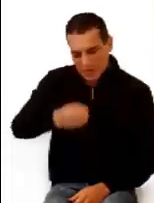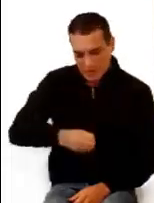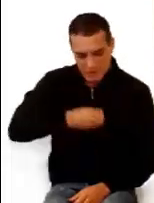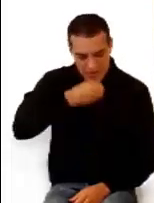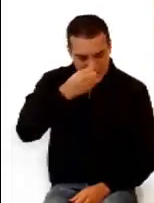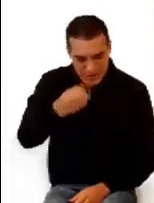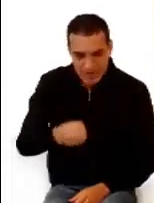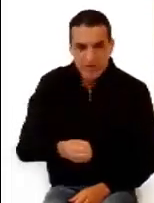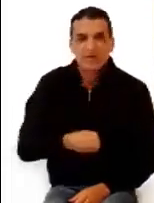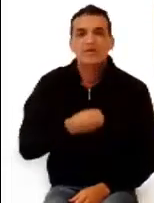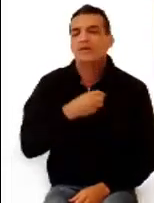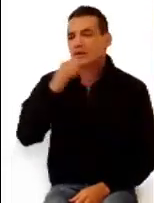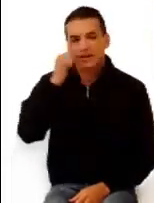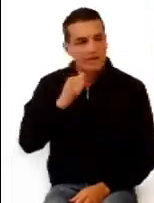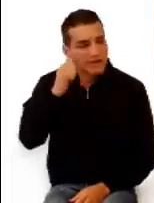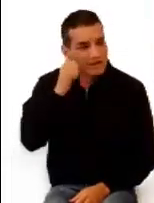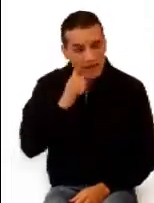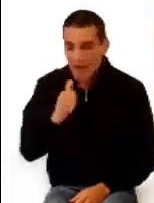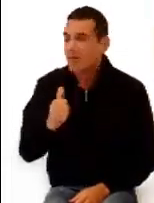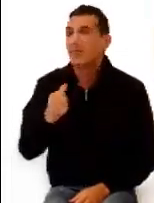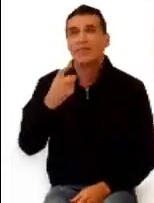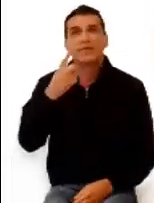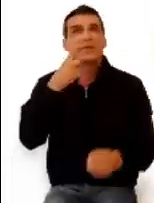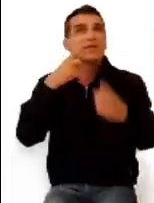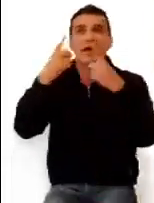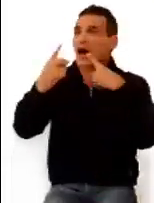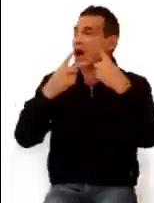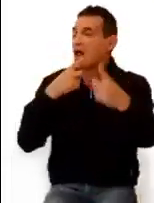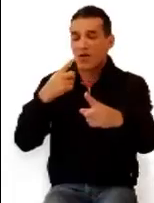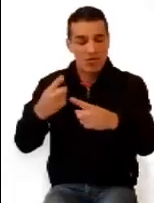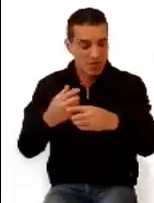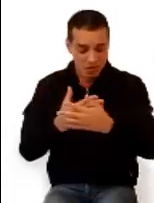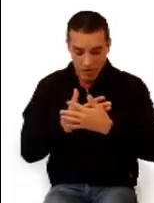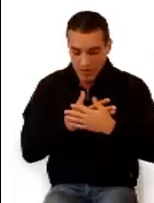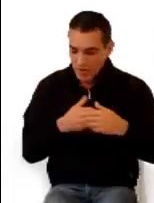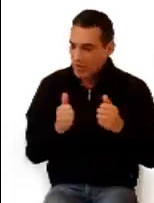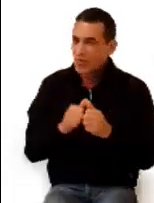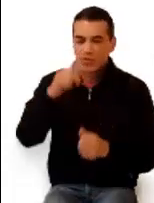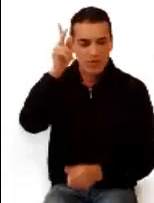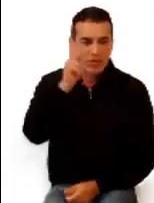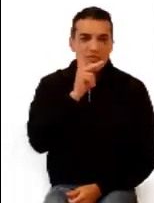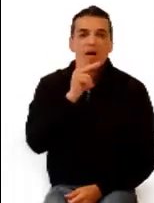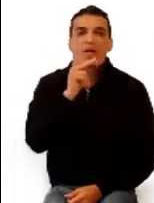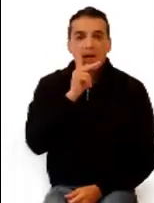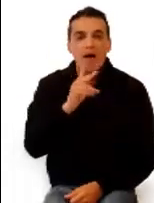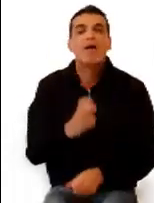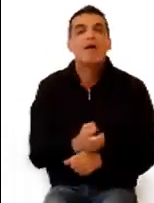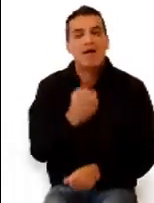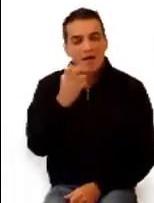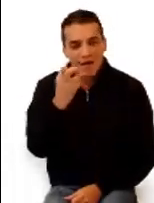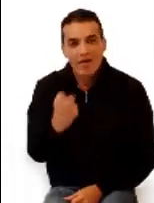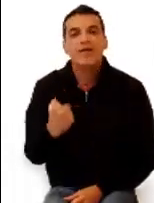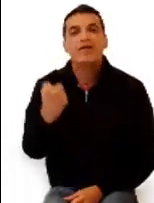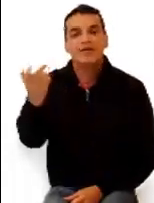mucho tiempo en estar en diálogo amoroso con su Padre. ¿Con qué razón sus discípulos le piden que